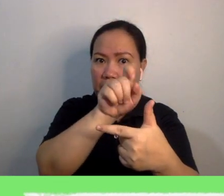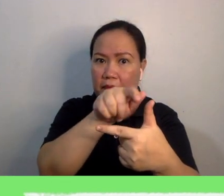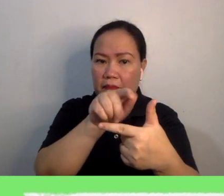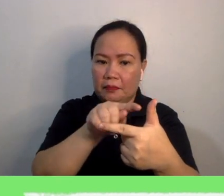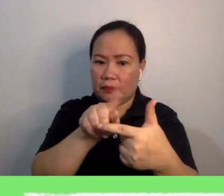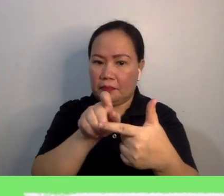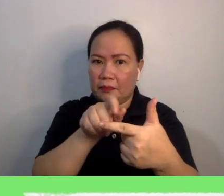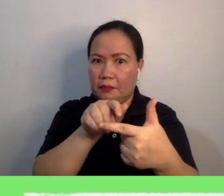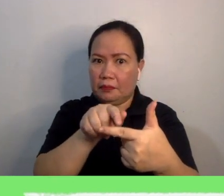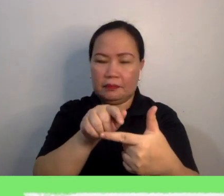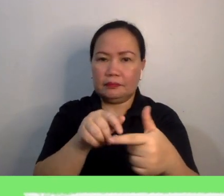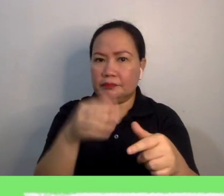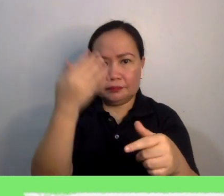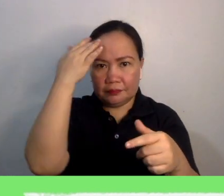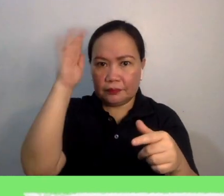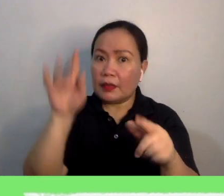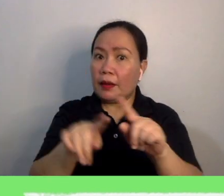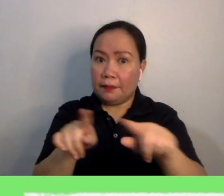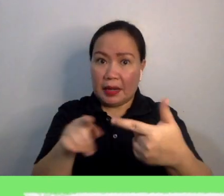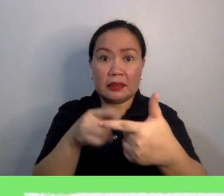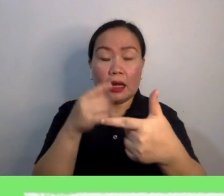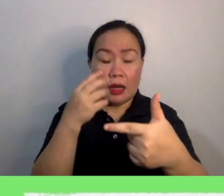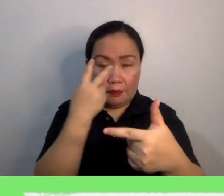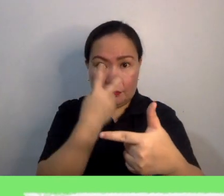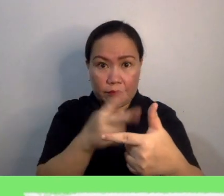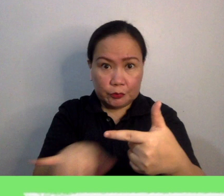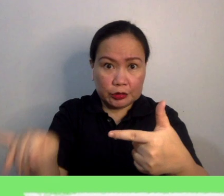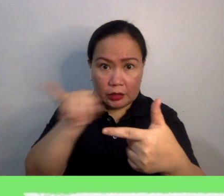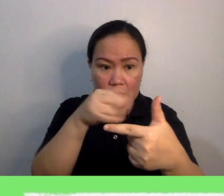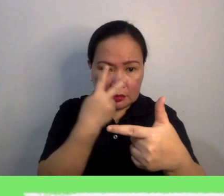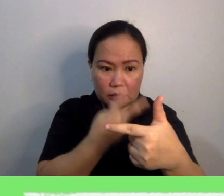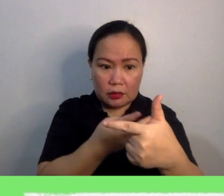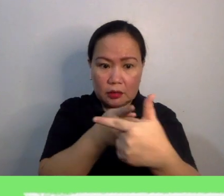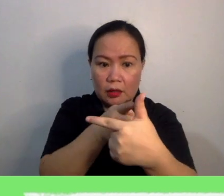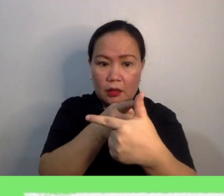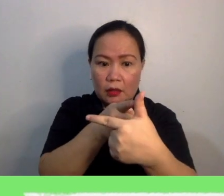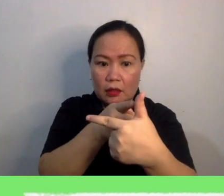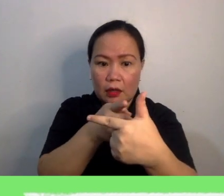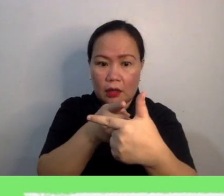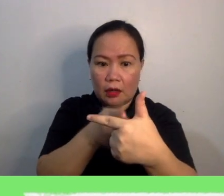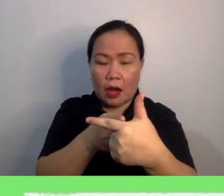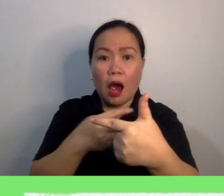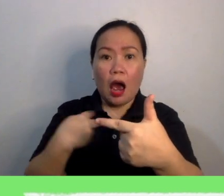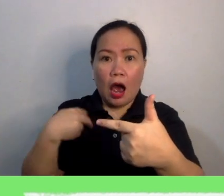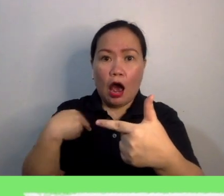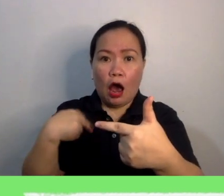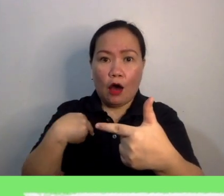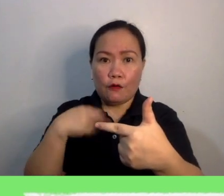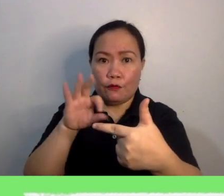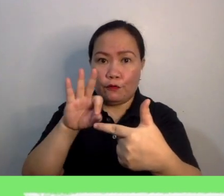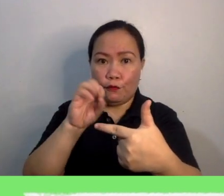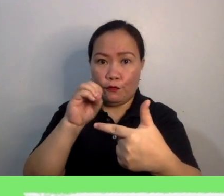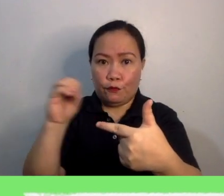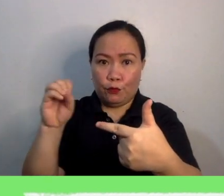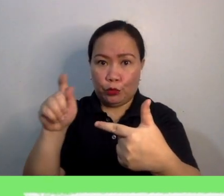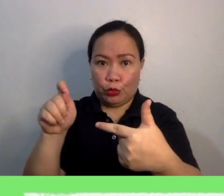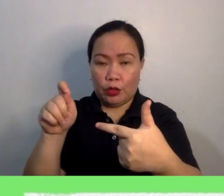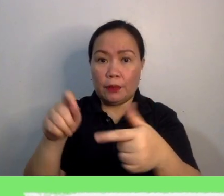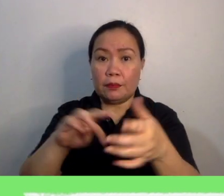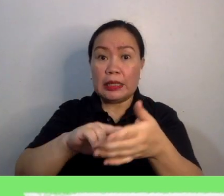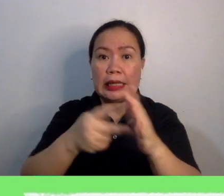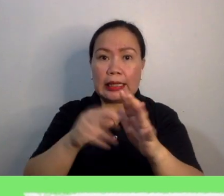doon, alam natin na kapag inad natin itong measure nito at measure nito, the sum is 90 kasi meron tayong symbol